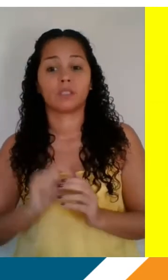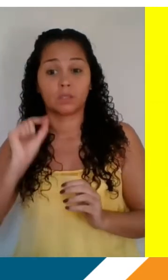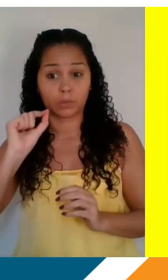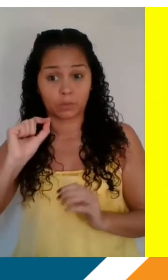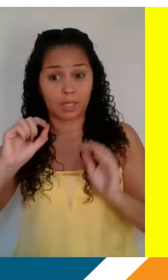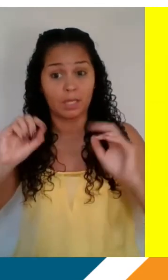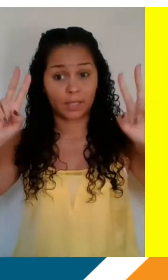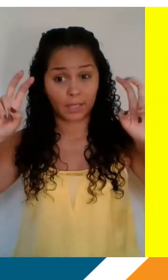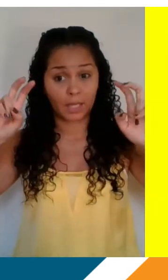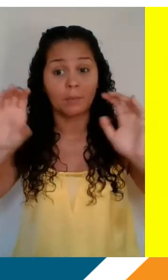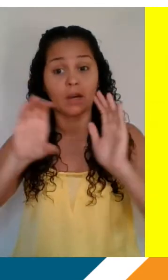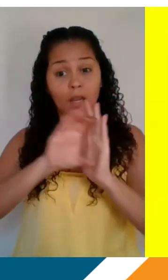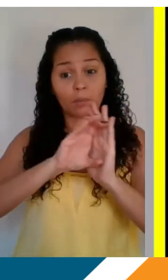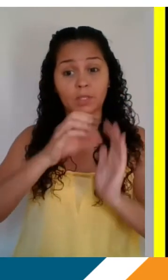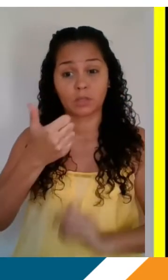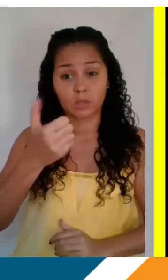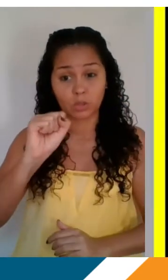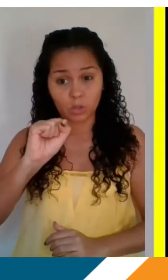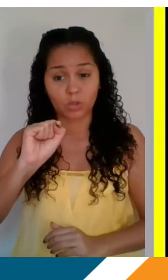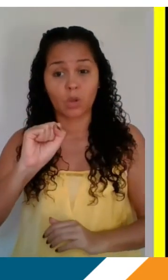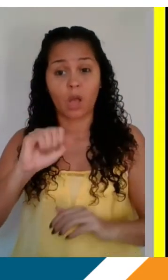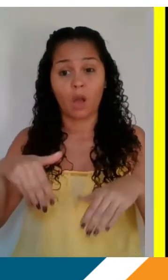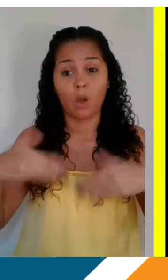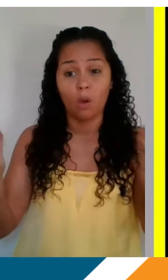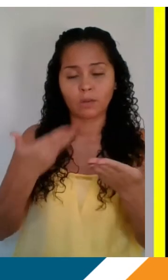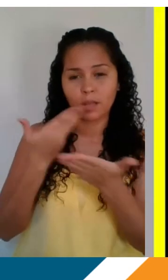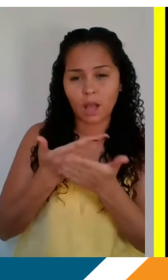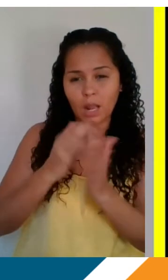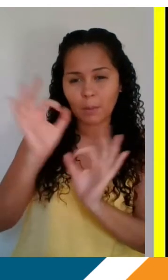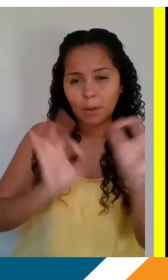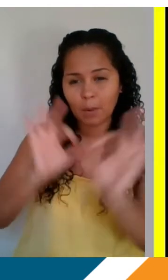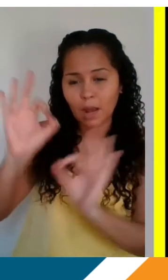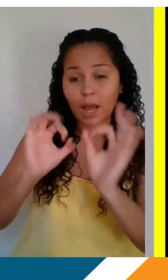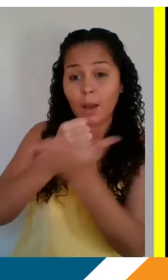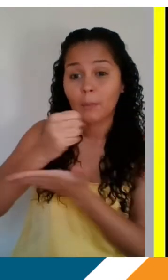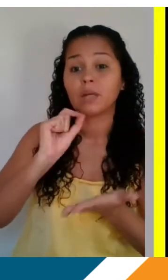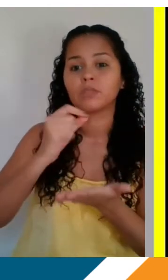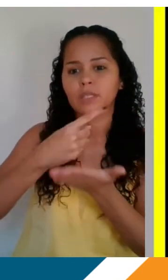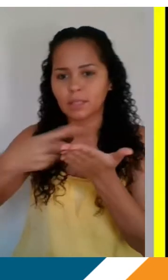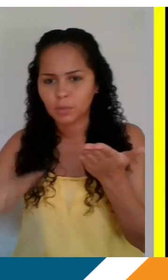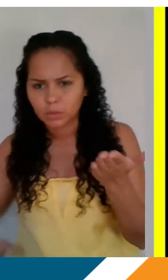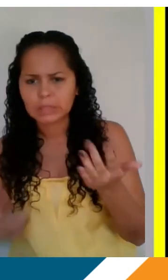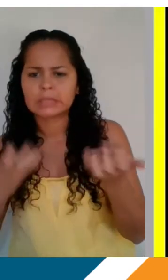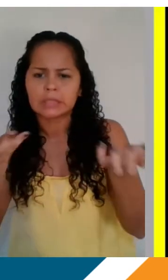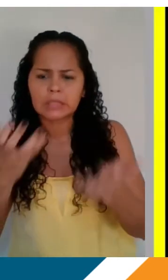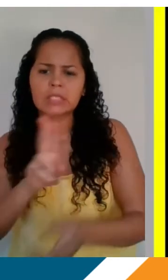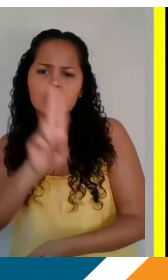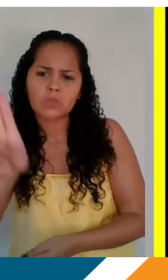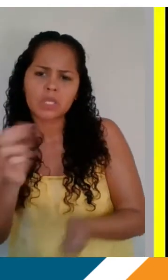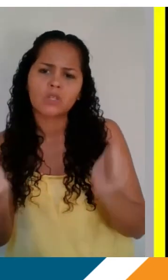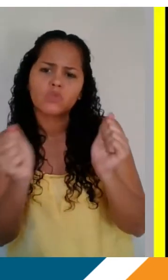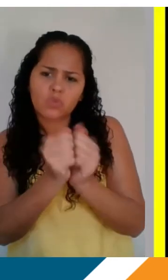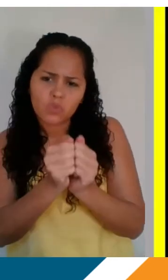ao capítulo 18. E essa aula foi preparada completamente baseada na apostila de vocês. Então, caso vocês queiram pegar a apostila